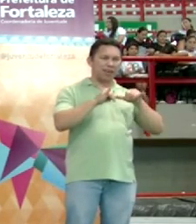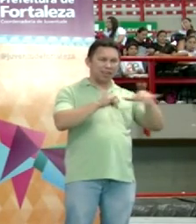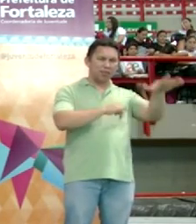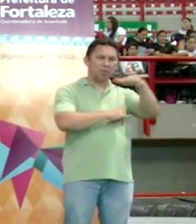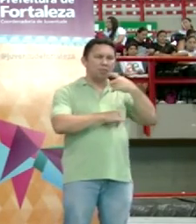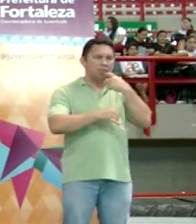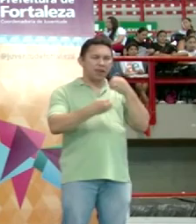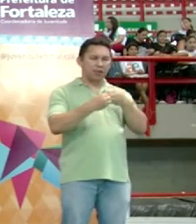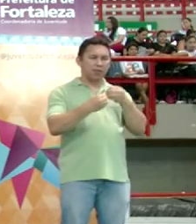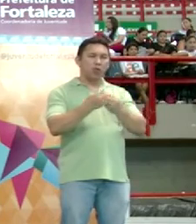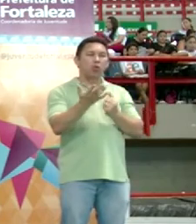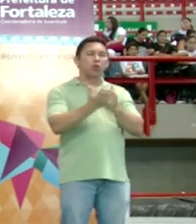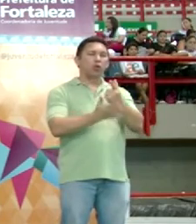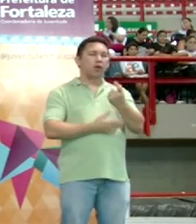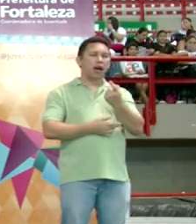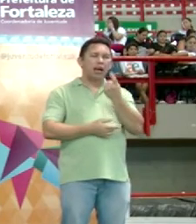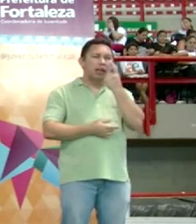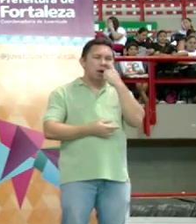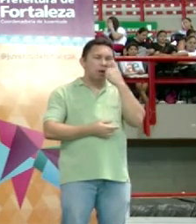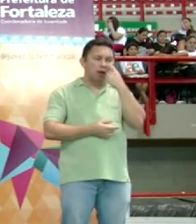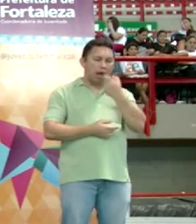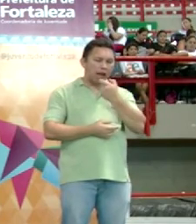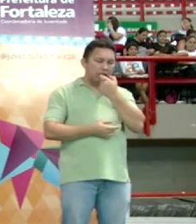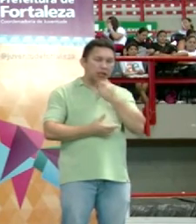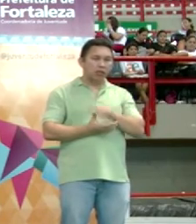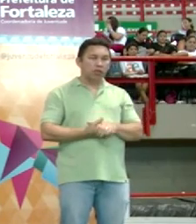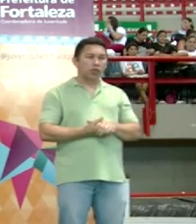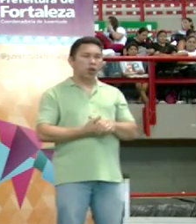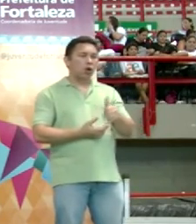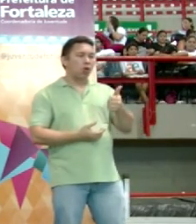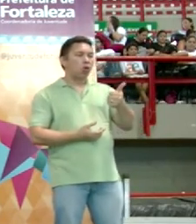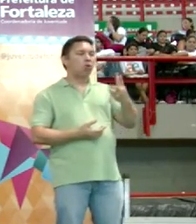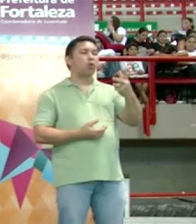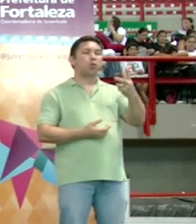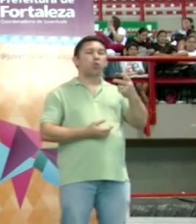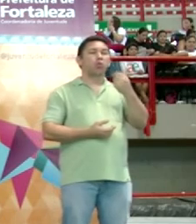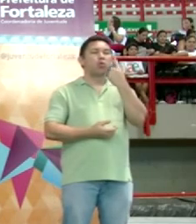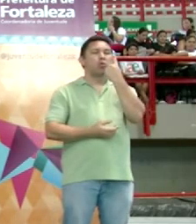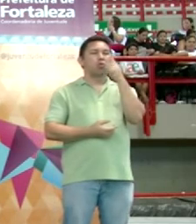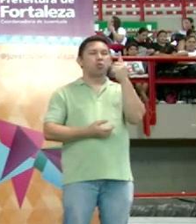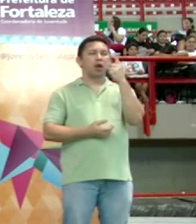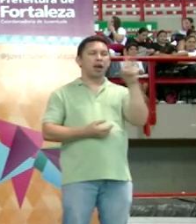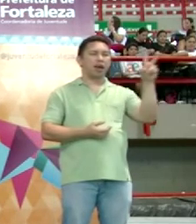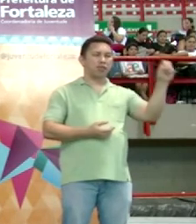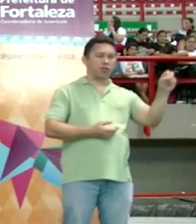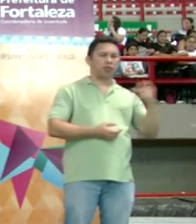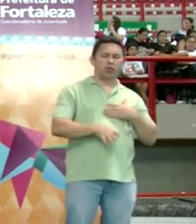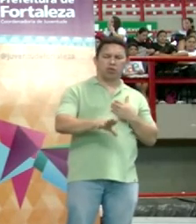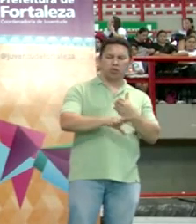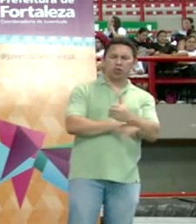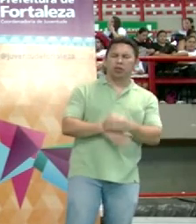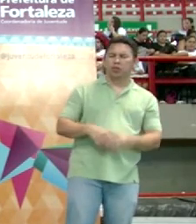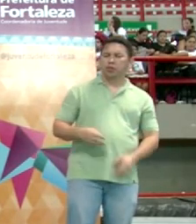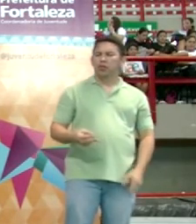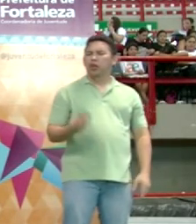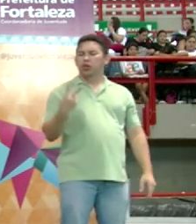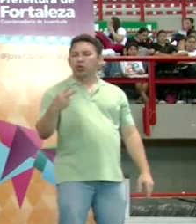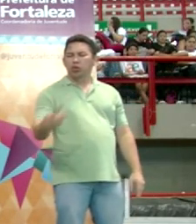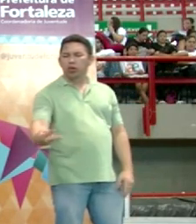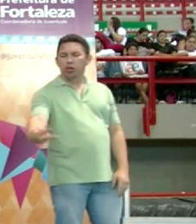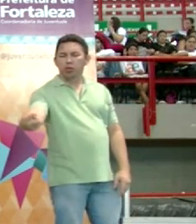bairro, comprar um biscoito. Cheguei lá, o biscoito parece que era R$1,50. Aí eu cheguei para o mocinho do caixa e dei